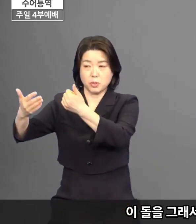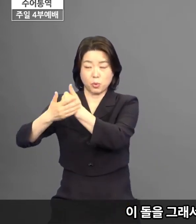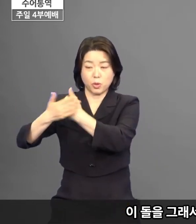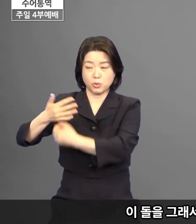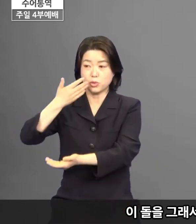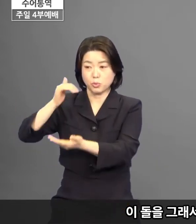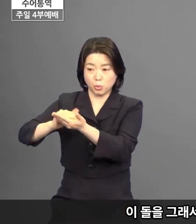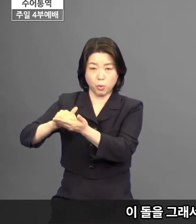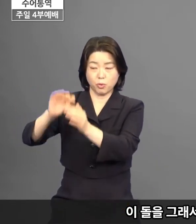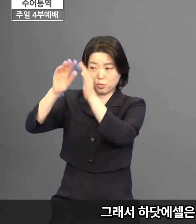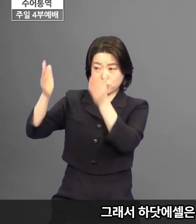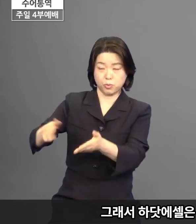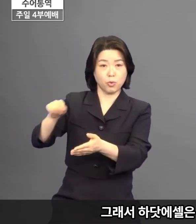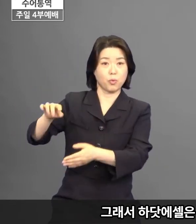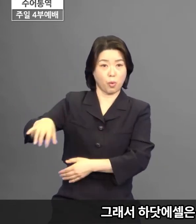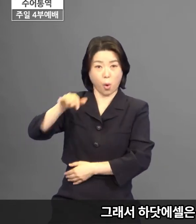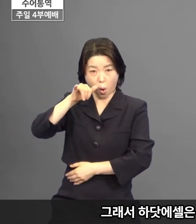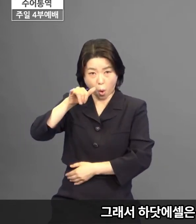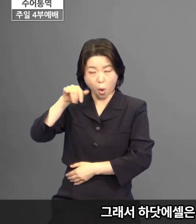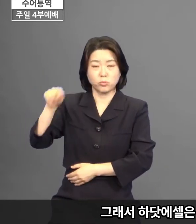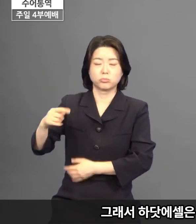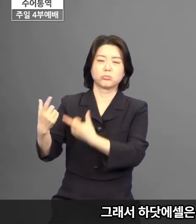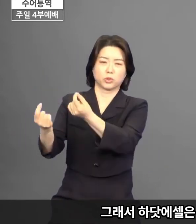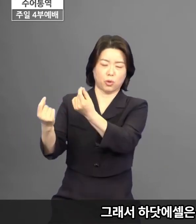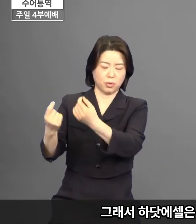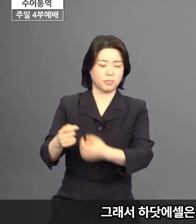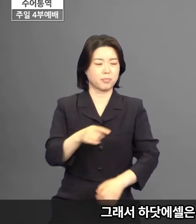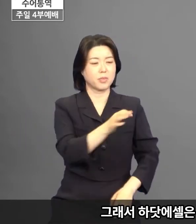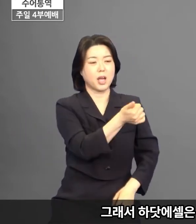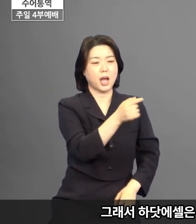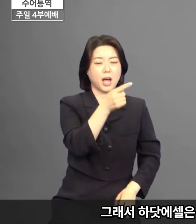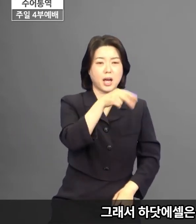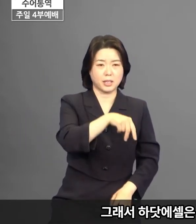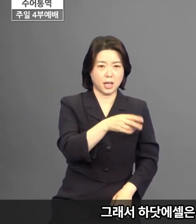그래서 세운 거 아닙니까? 그래서 하닷 에셀은